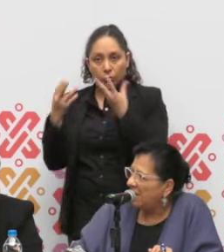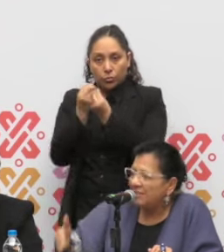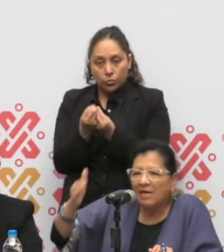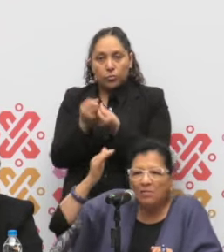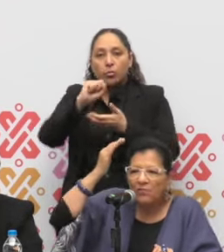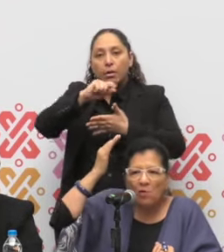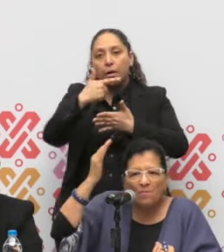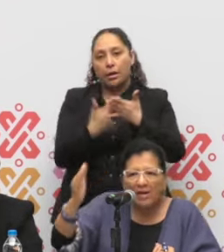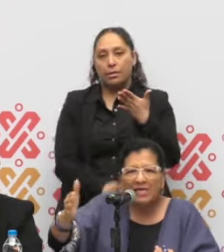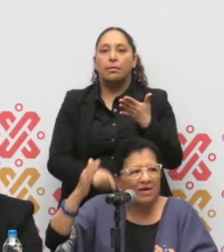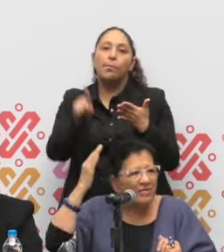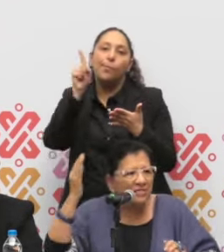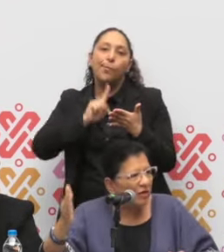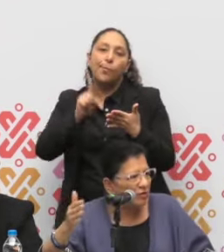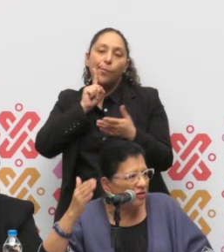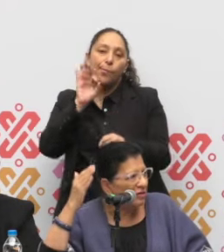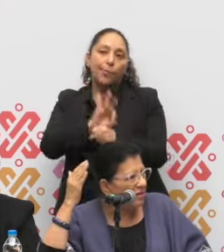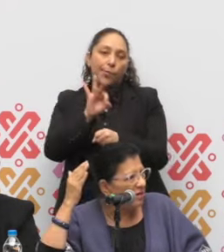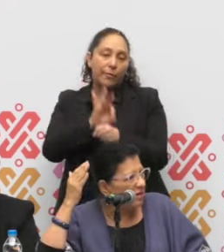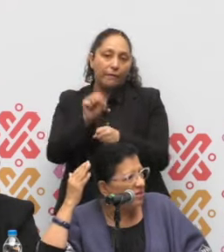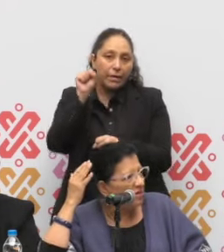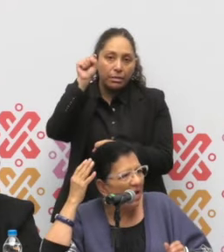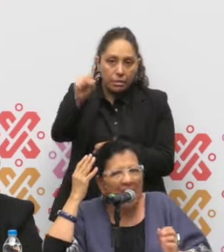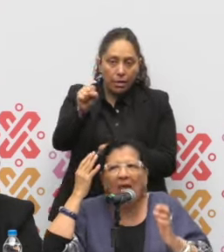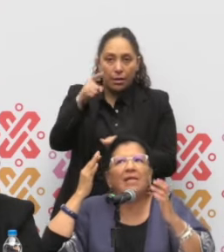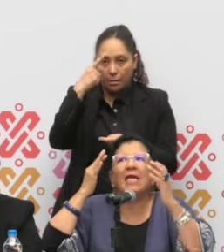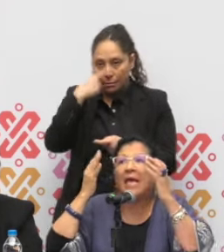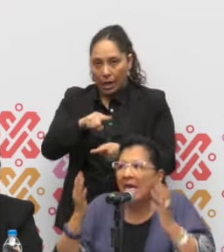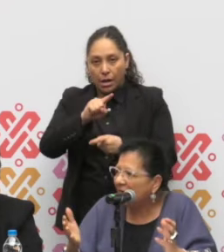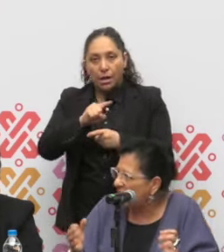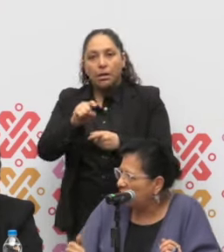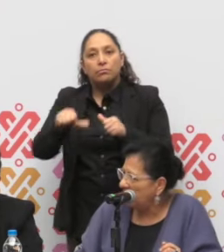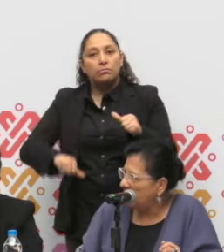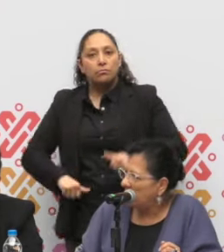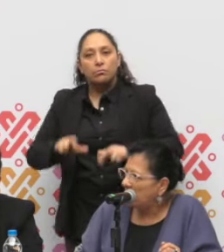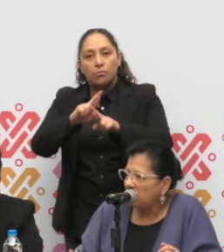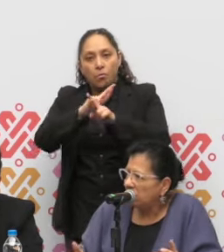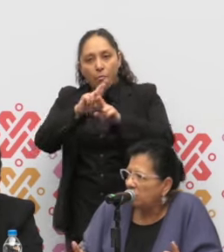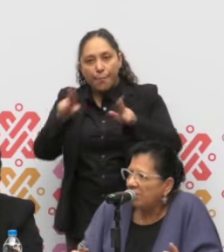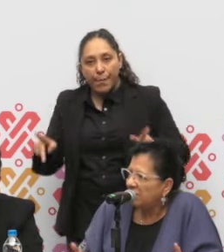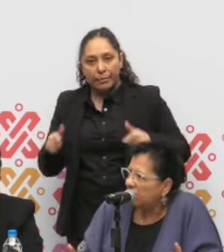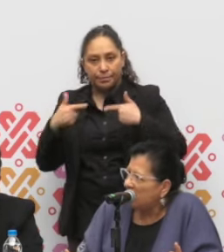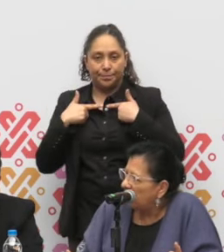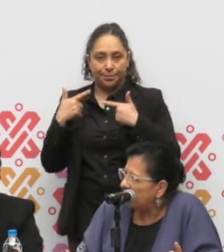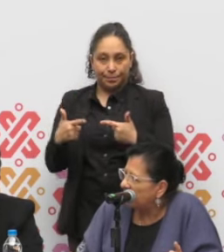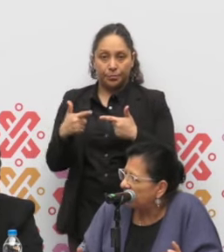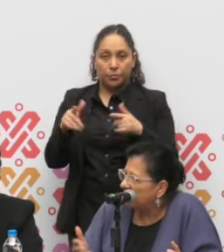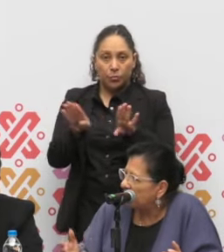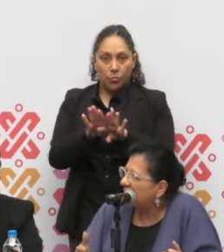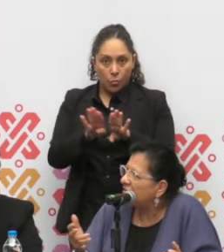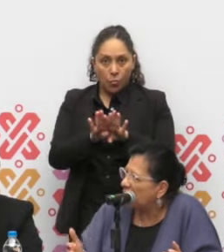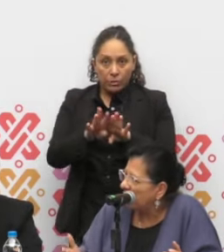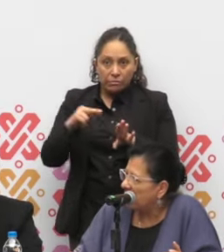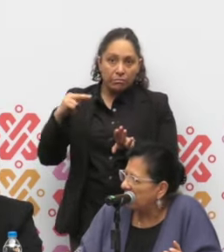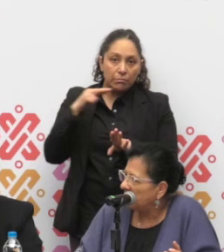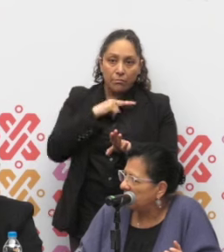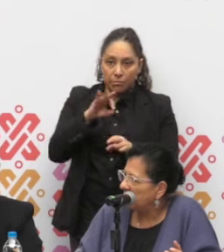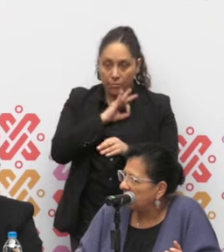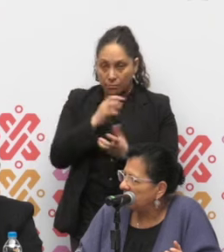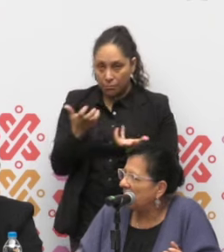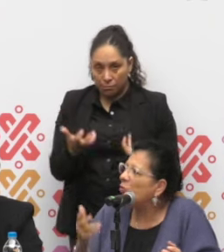feministas de romper la visión de género, no es de un día a otro ante una